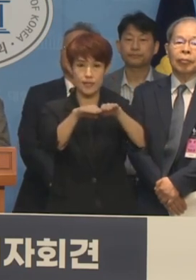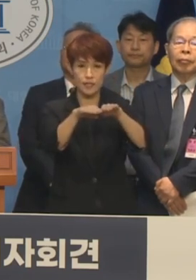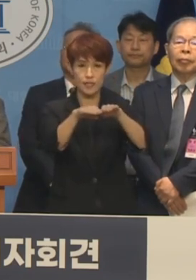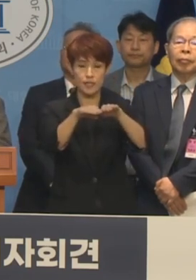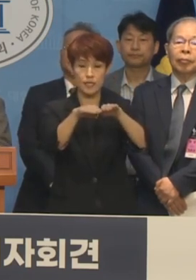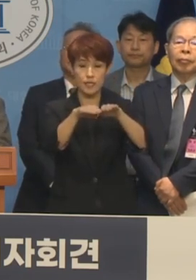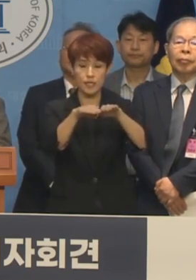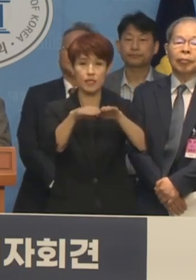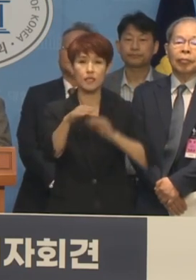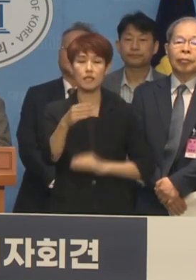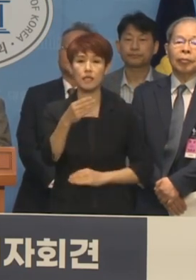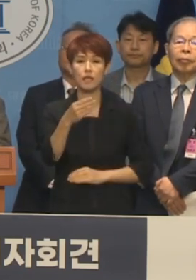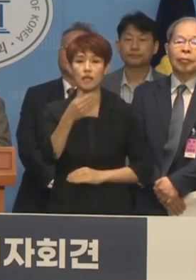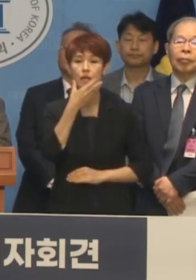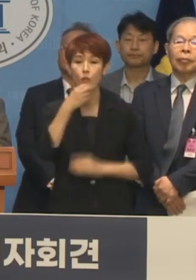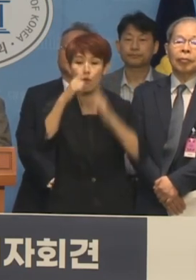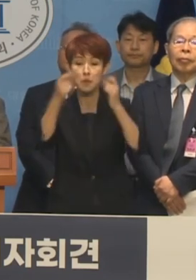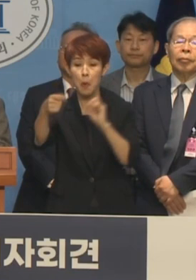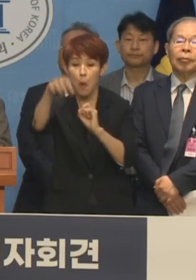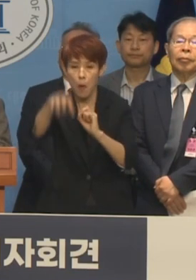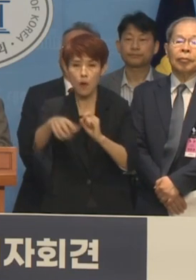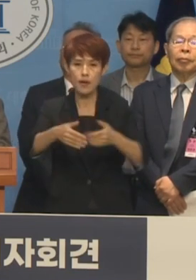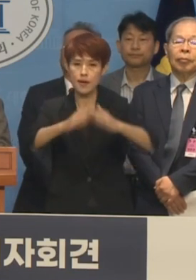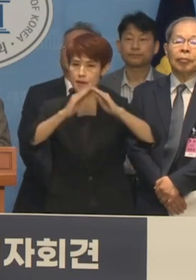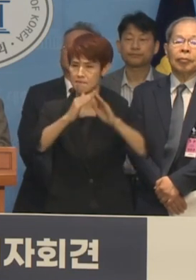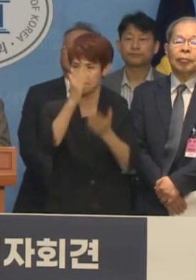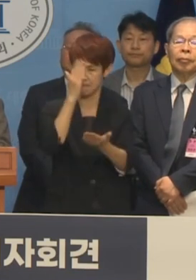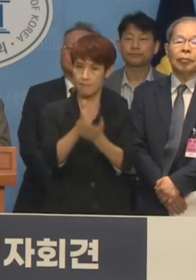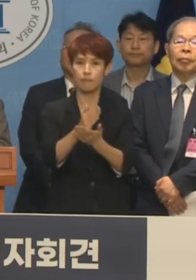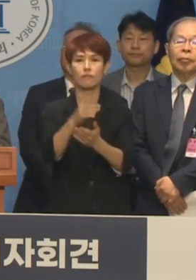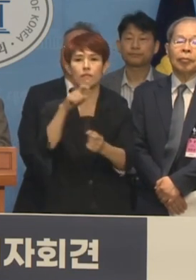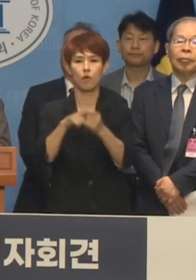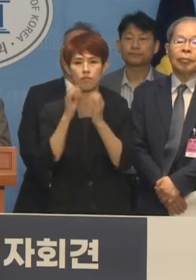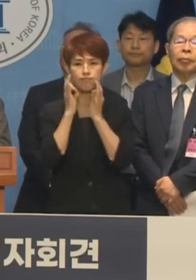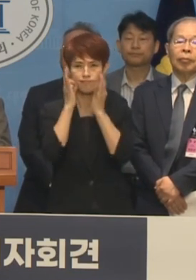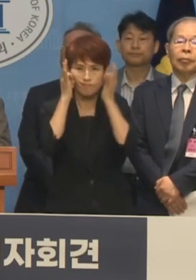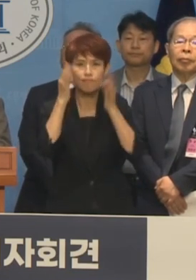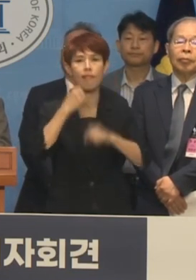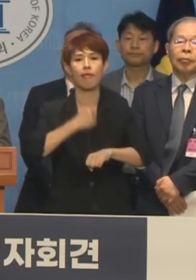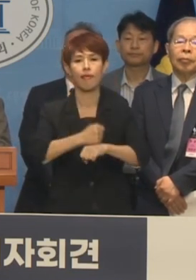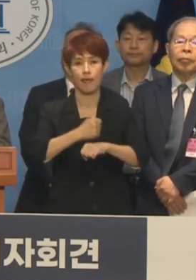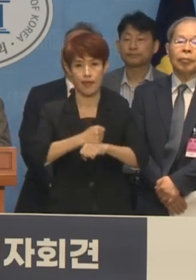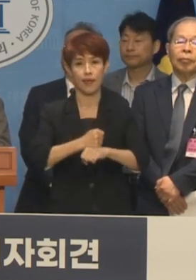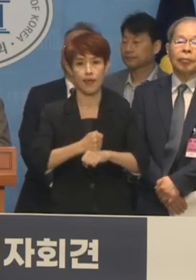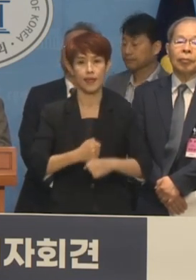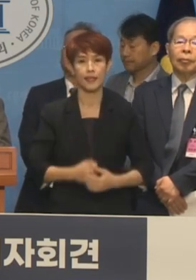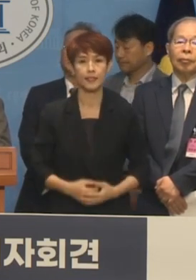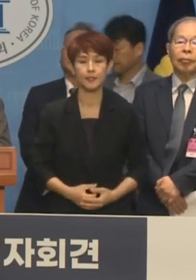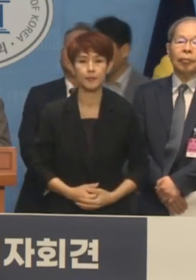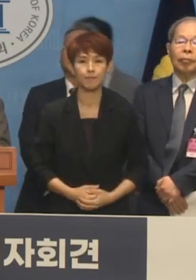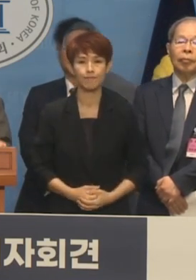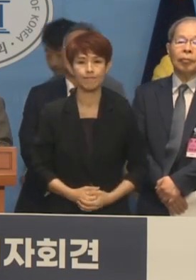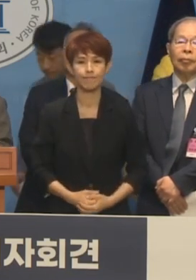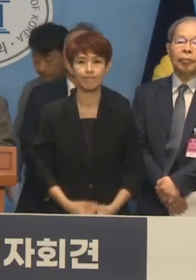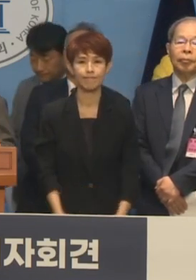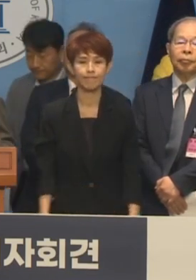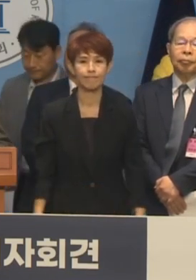부지에 건립되는 일이 일어나지 않도록 하겠다는 의지도 더불어서 이 자리에서 밝혀드립니다.